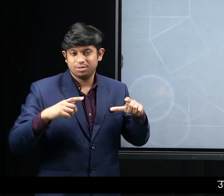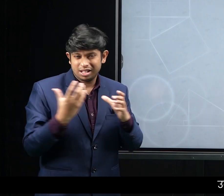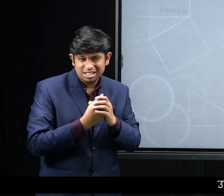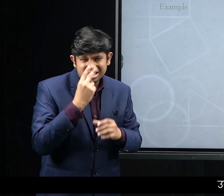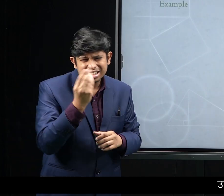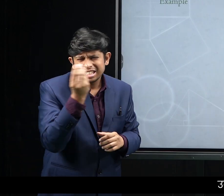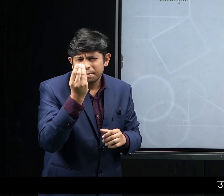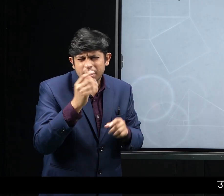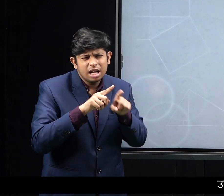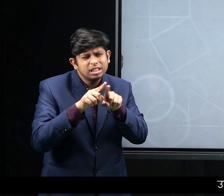उदाहरण